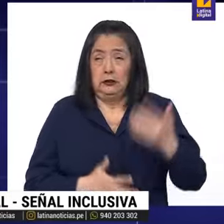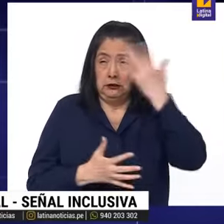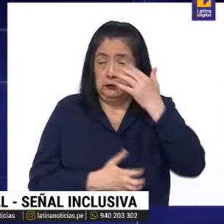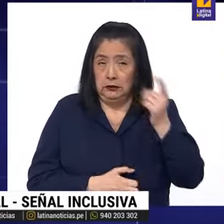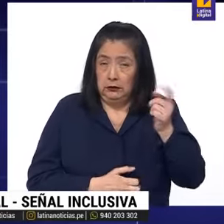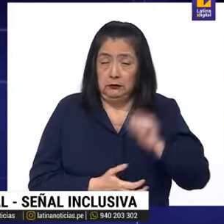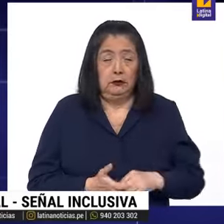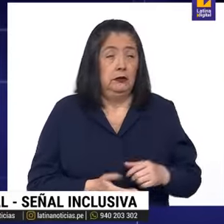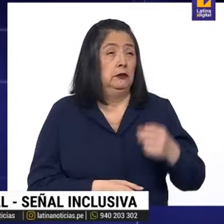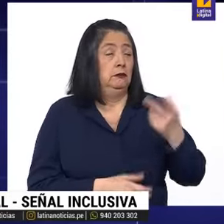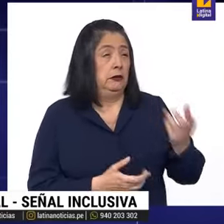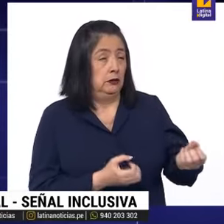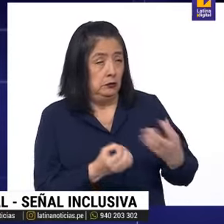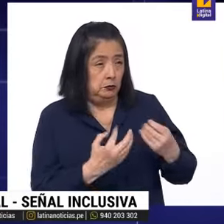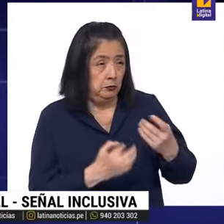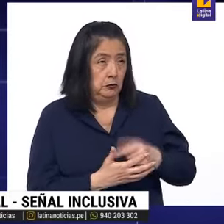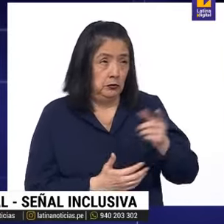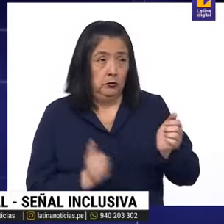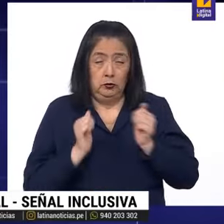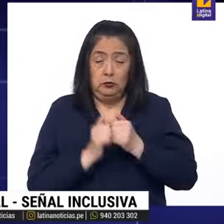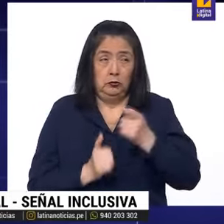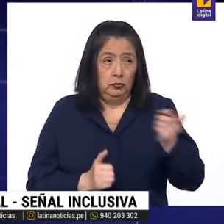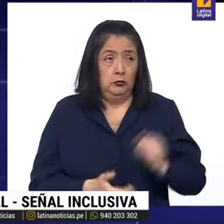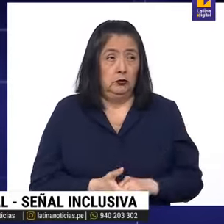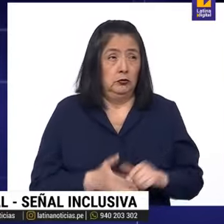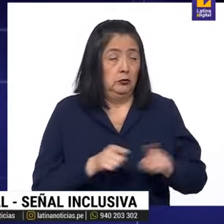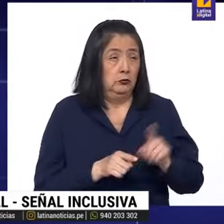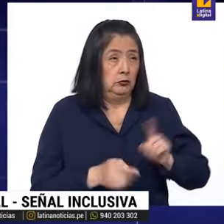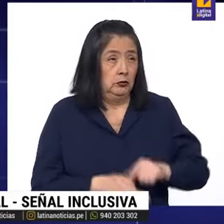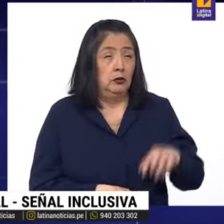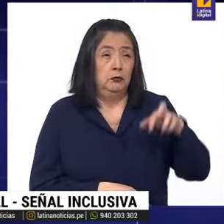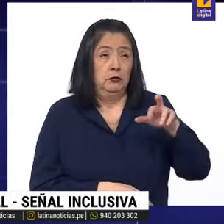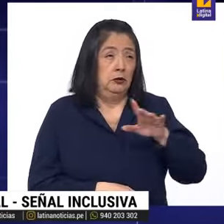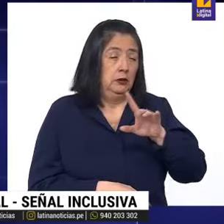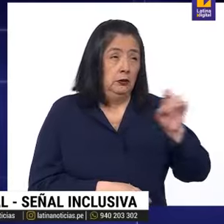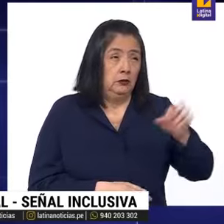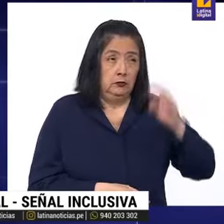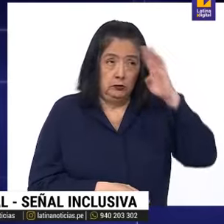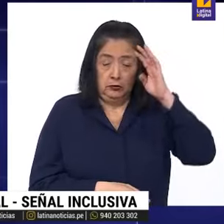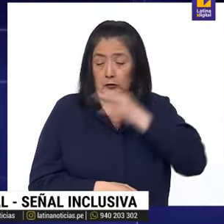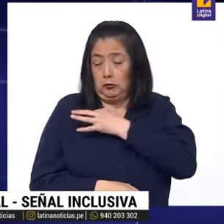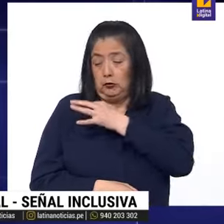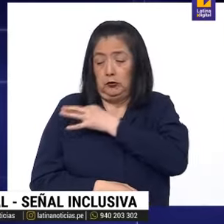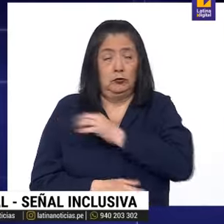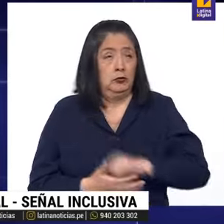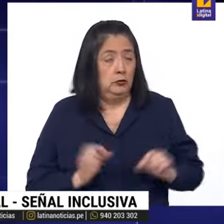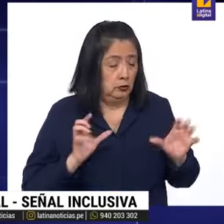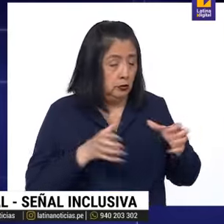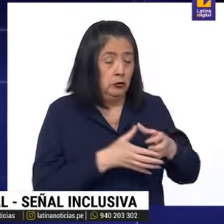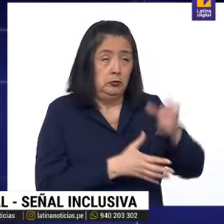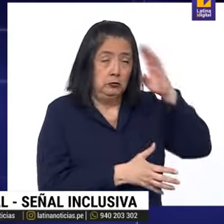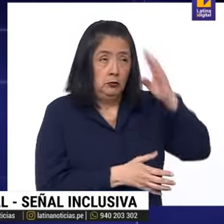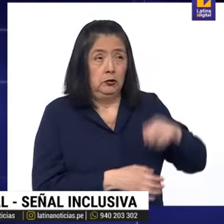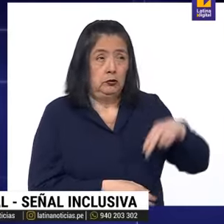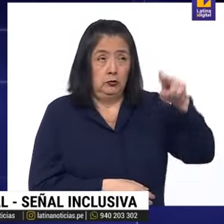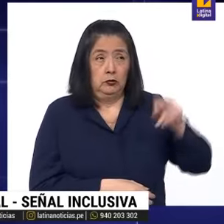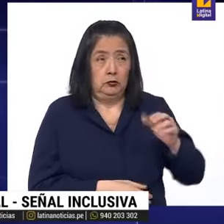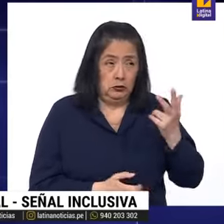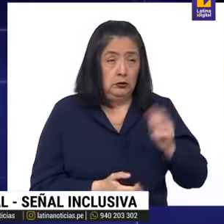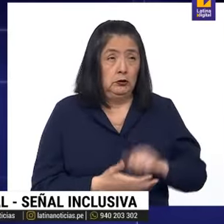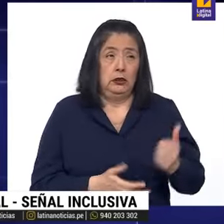Martín, Hernán Cifuentes, para que nos comente, alcalde, en compañía también del señor Pedro Rojas, coronel, jefe de la División Policial Norte